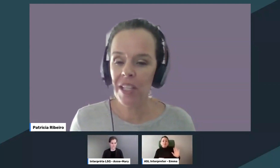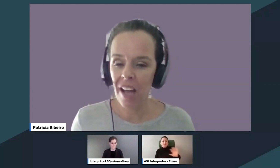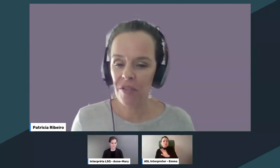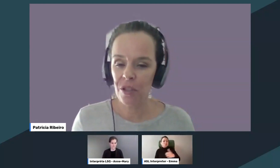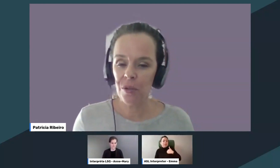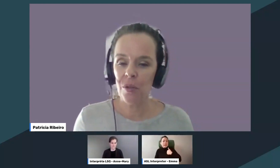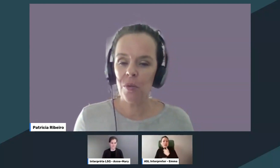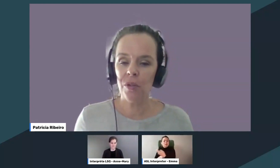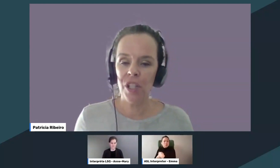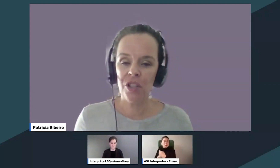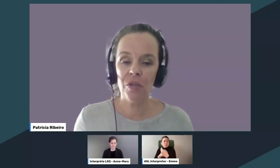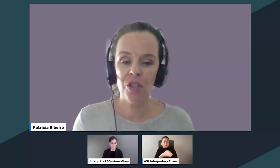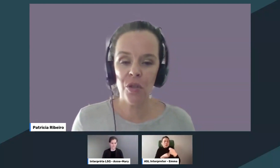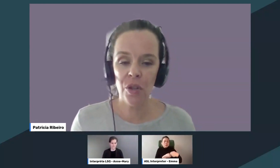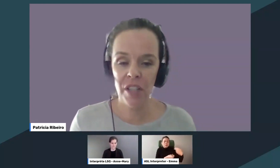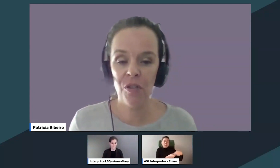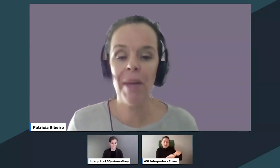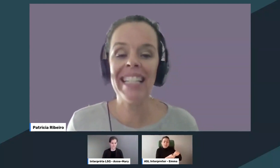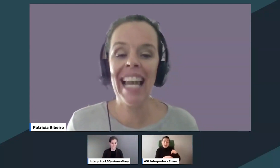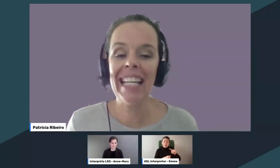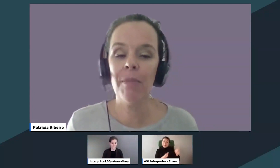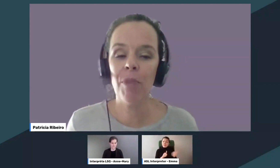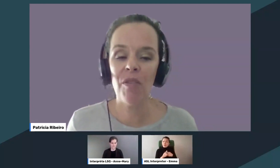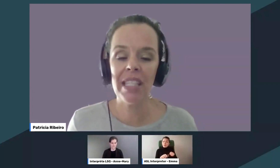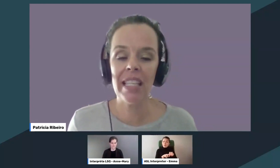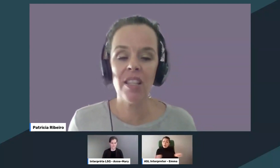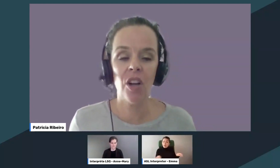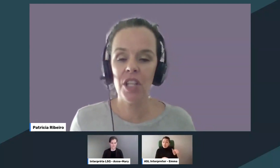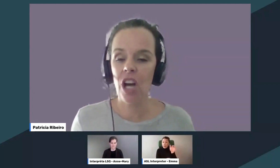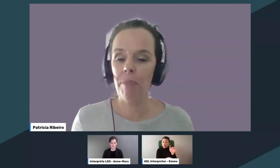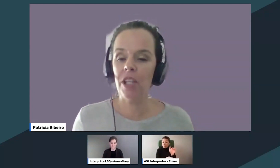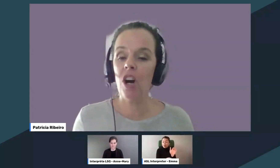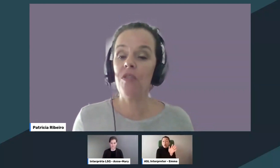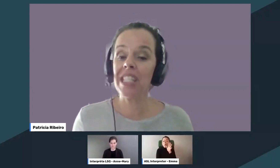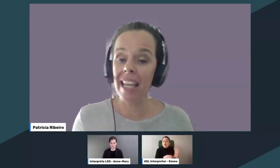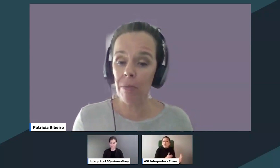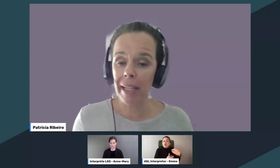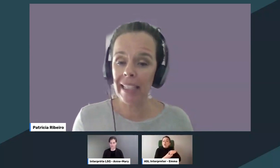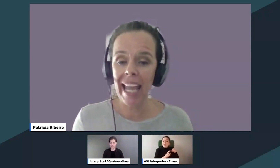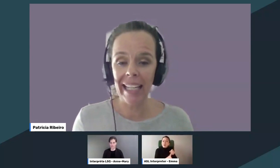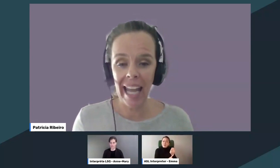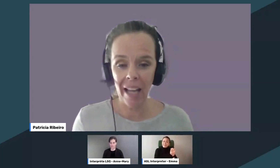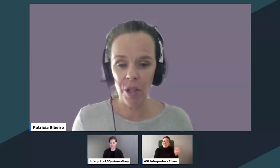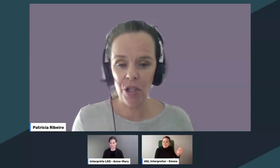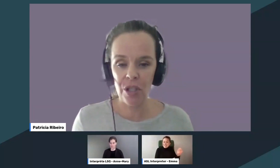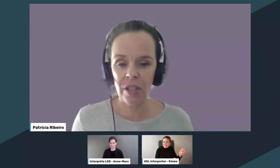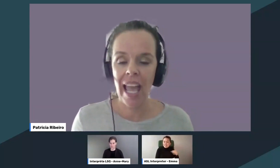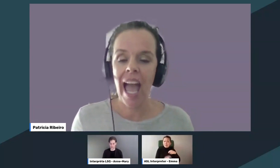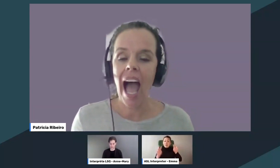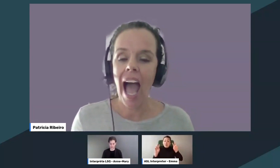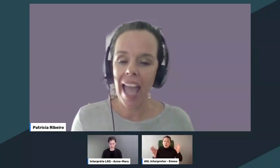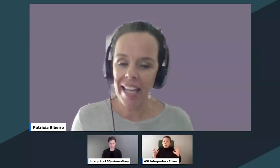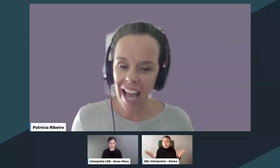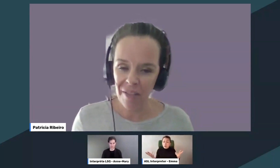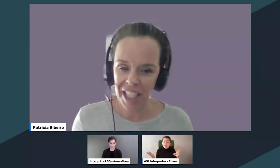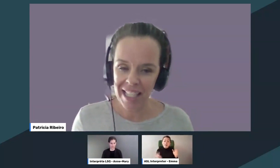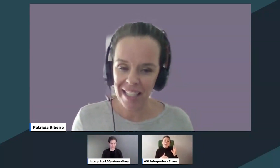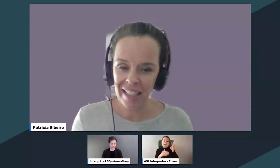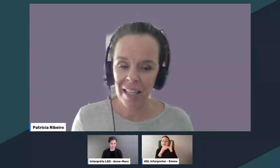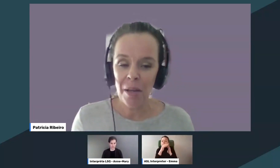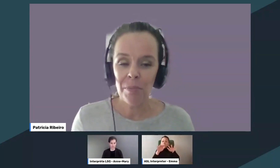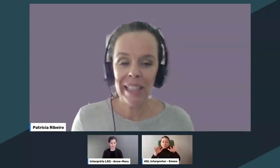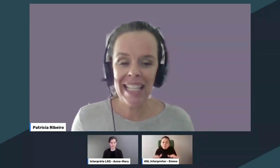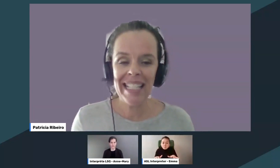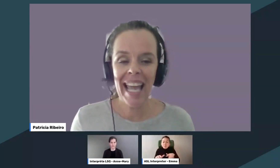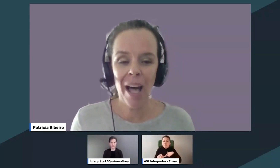pays se sont joints à nous. Notre premier groupe de discussion de cet après-midi présentera les histoires des provinces de l'Atlantique sur le thème de